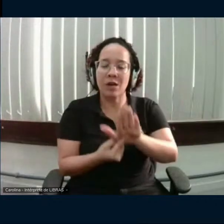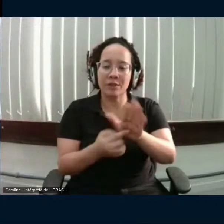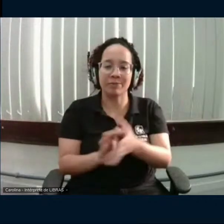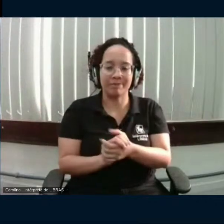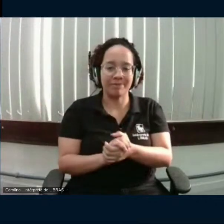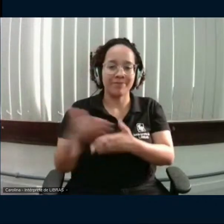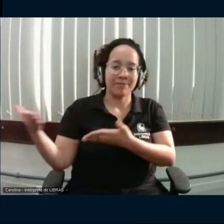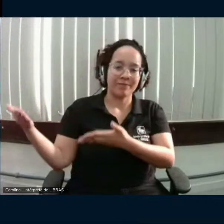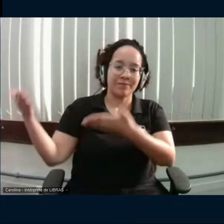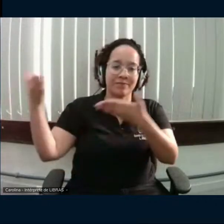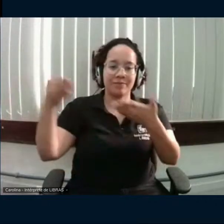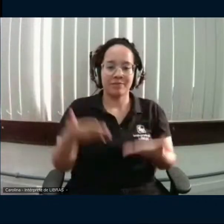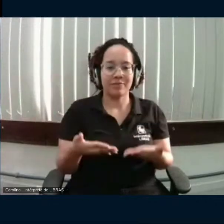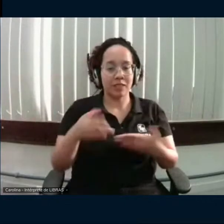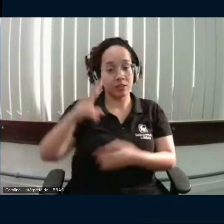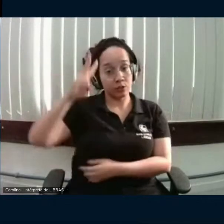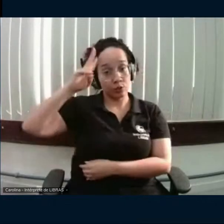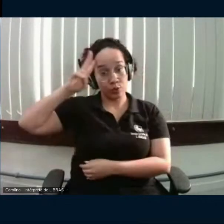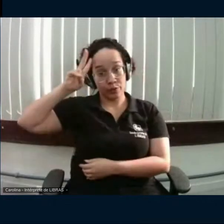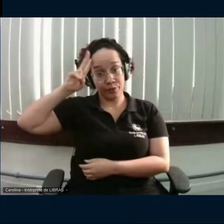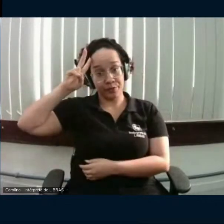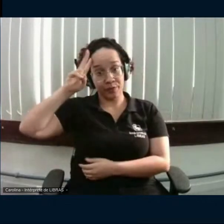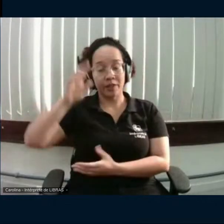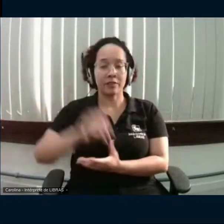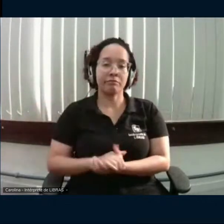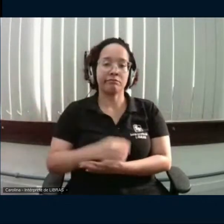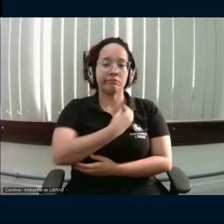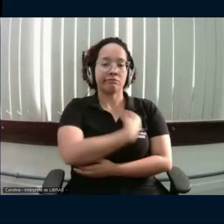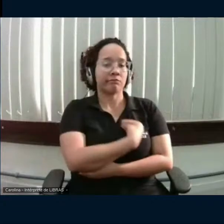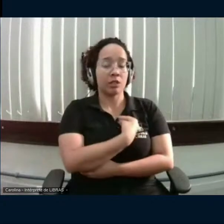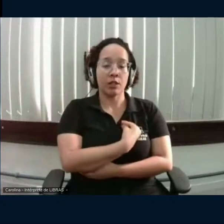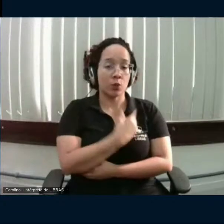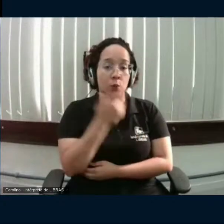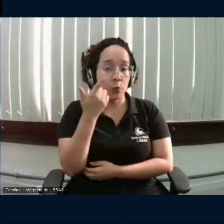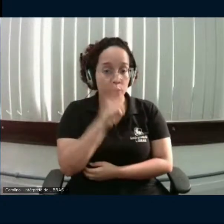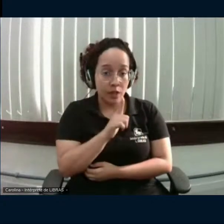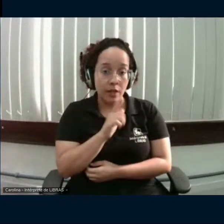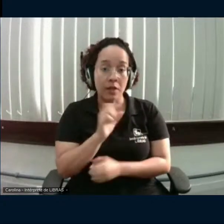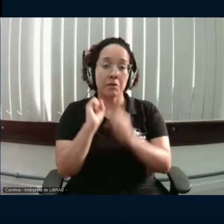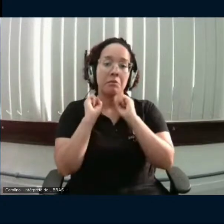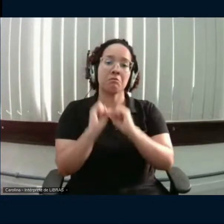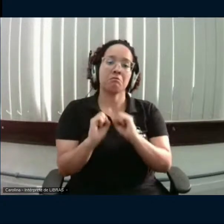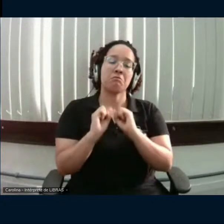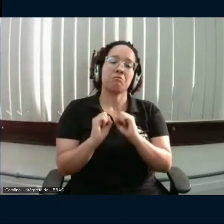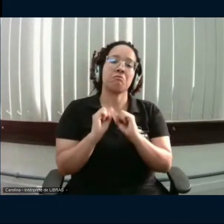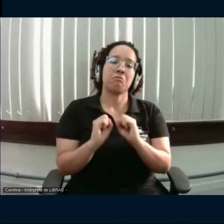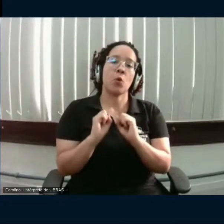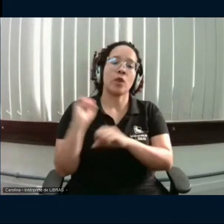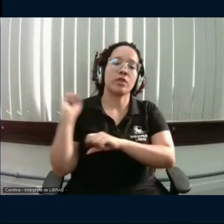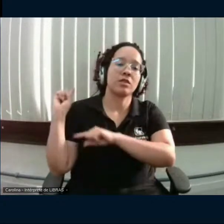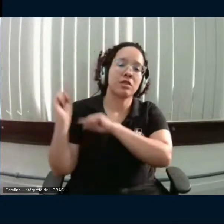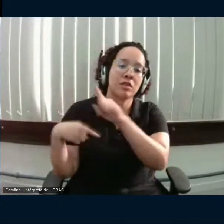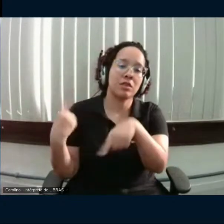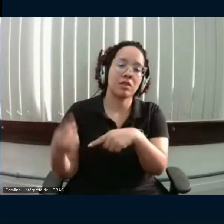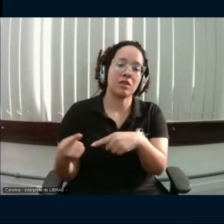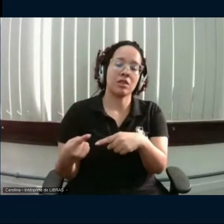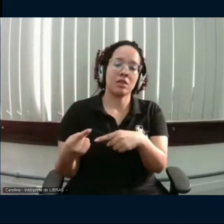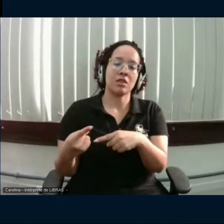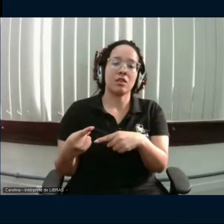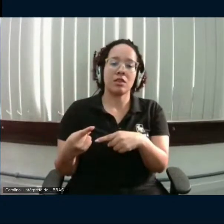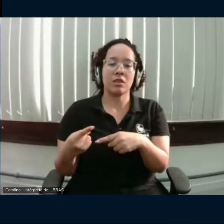para vocês na próxima segunda-feira. Se não conseguirem acompanhar ao vivo e fazer perguntas, fica registrado, está lá para vocês